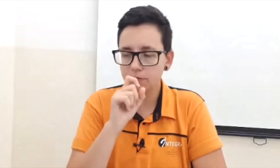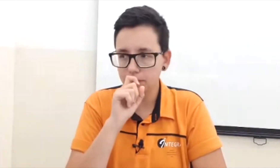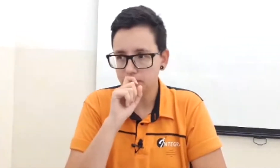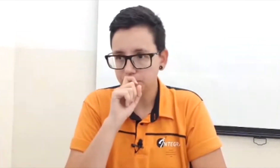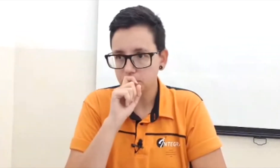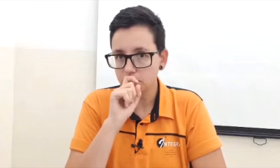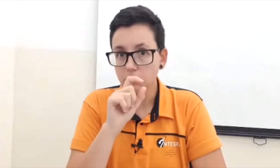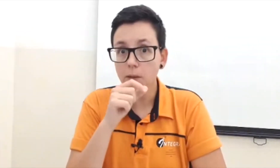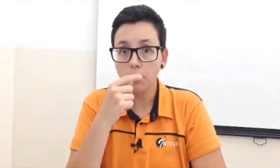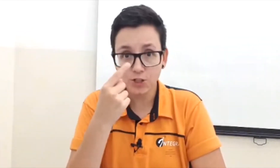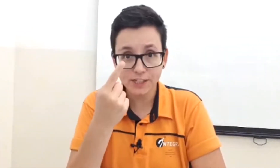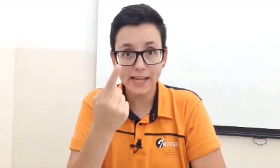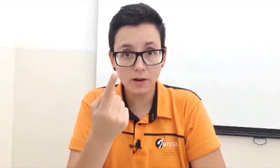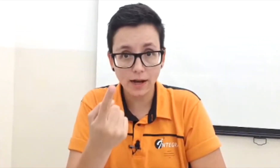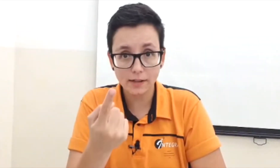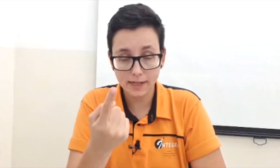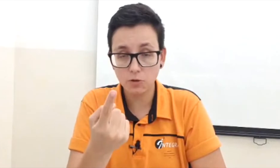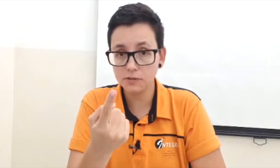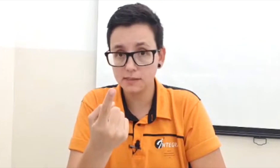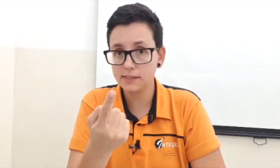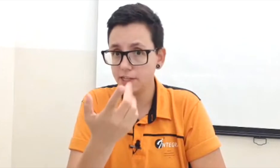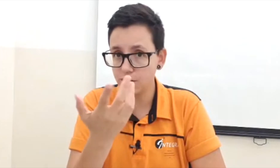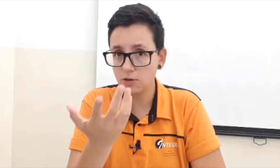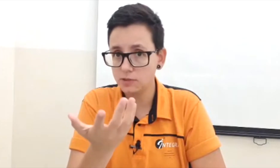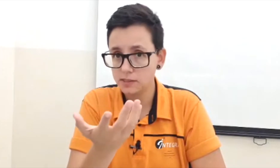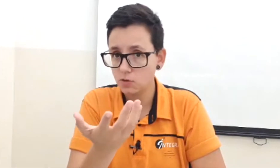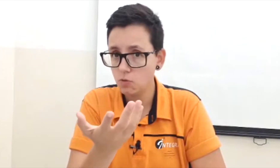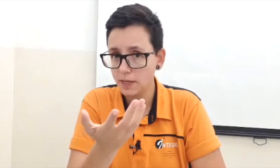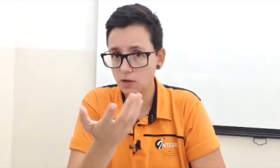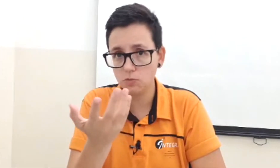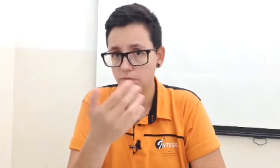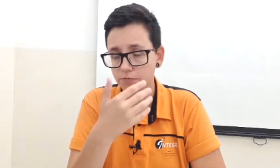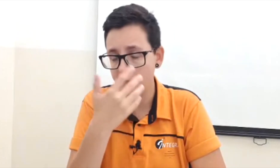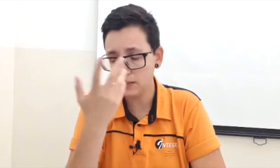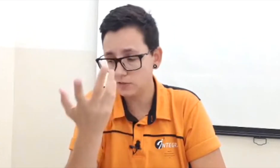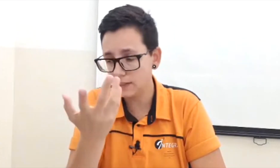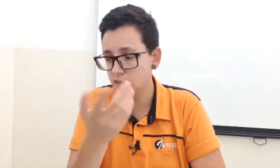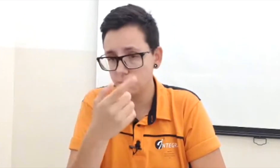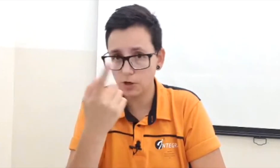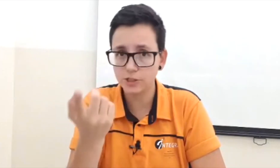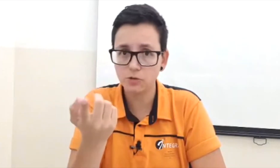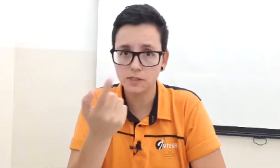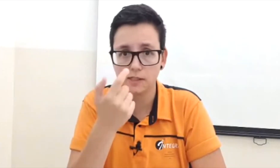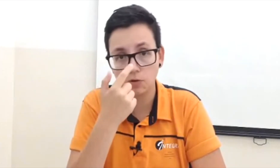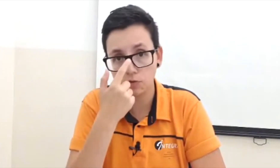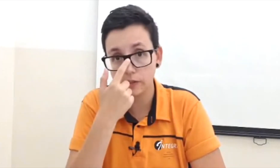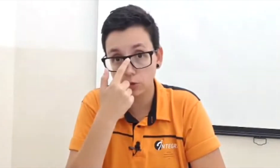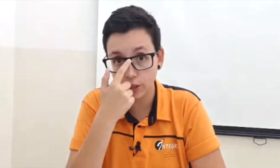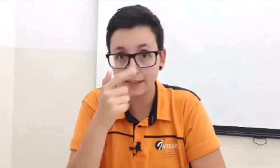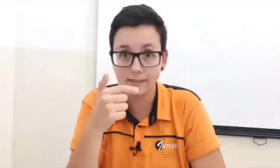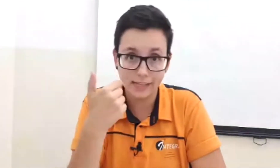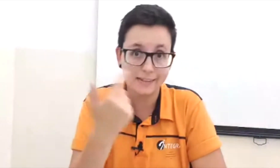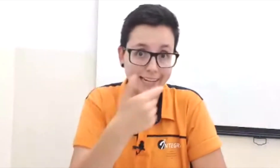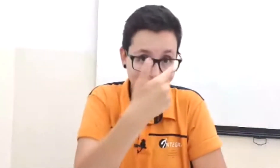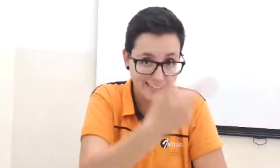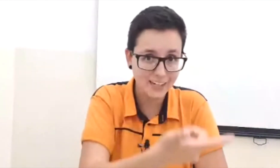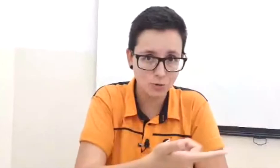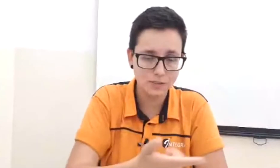Inclusive, pode até acontecer, já aconteceu comigo várias vezes e pode acontecer com você, ou já até ter